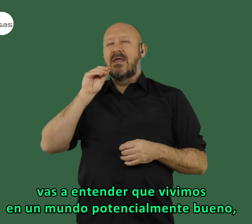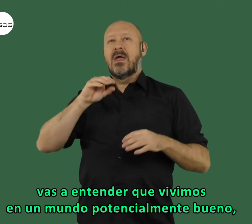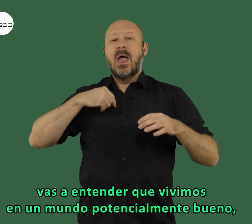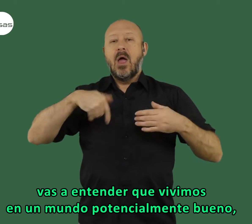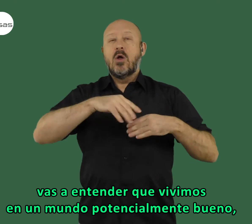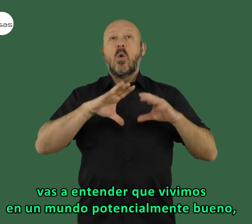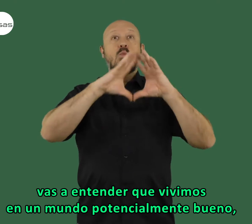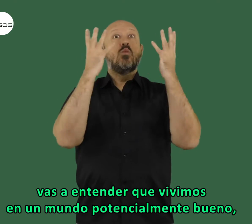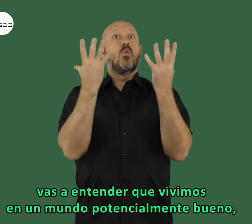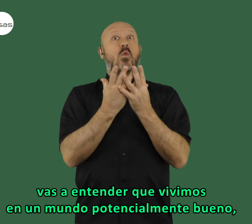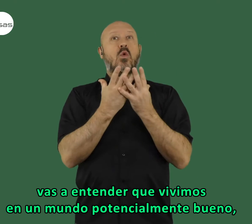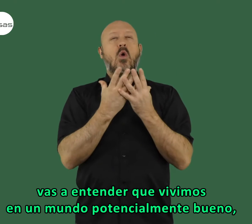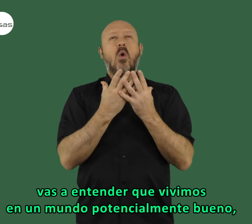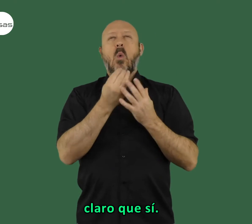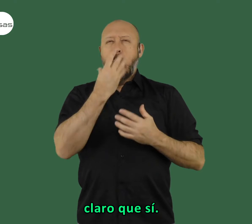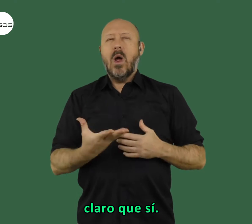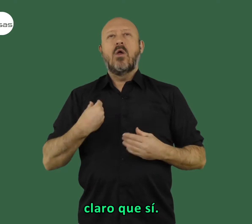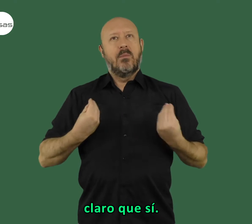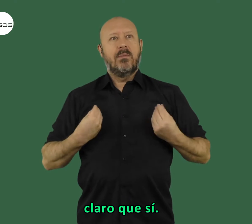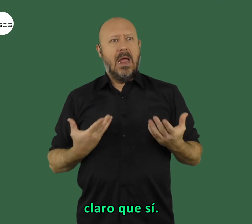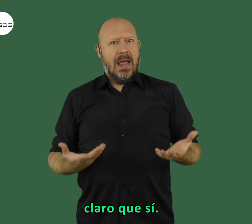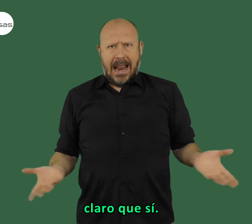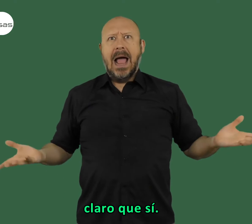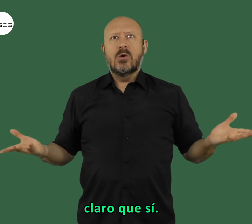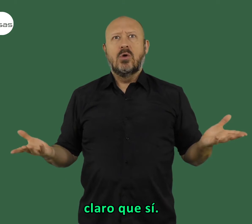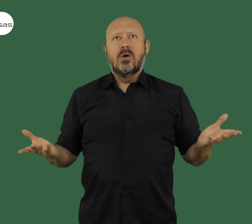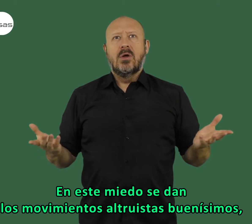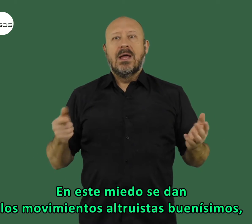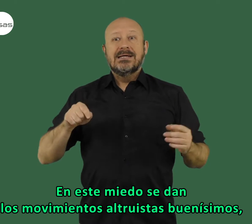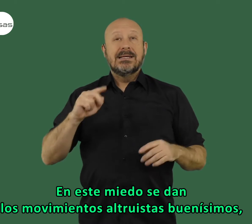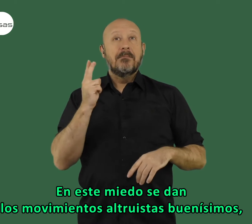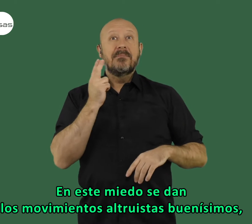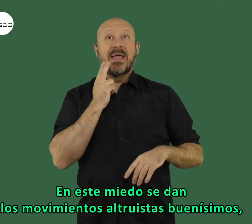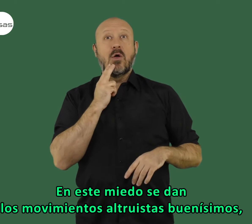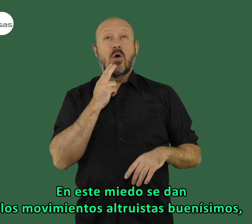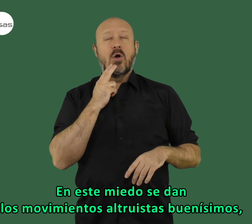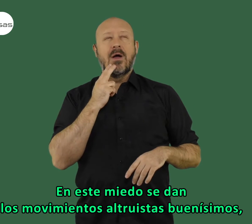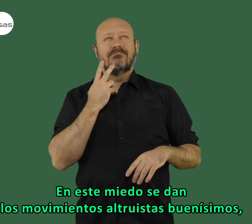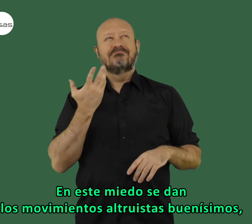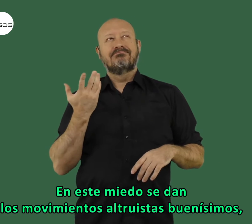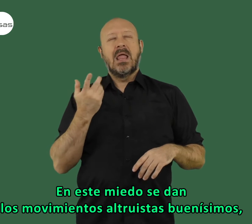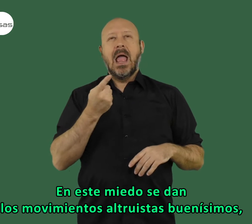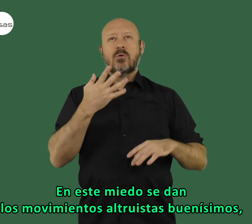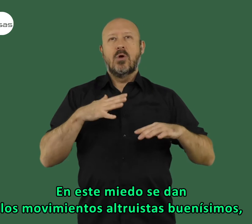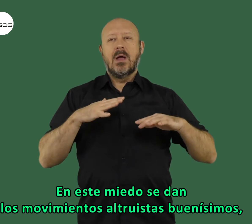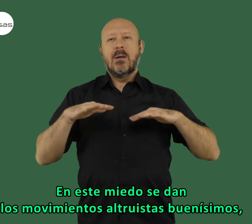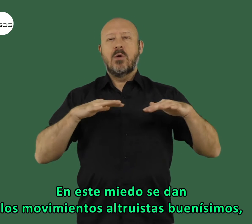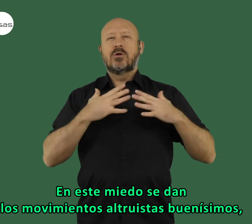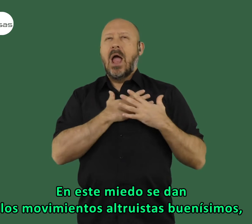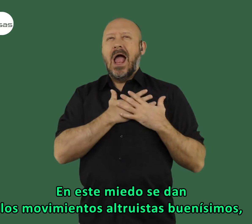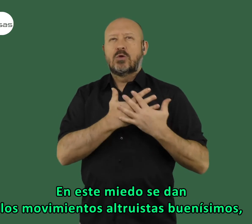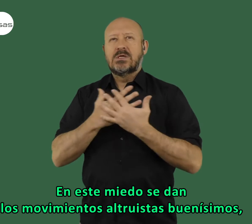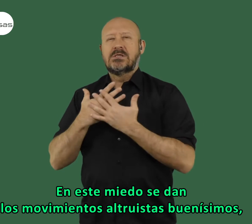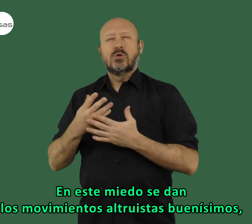que vivimos en un mundo potencialmente bueno. Claro que sí, en este miedo se dan unos